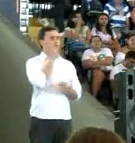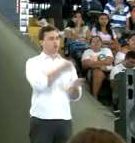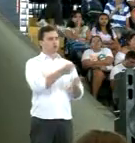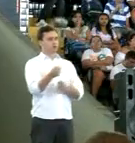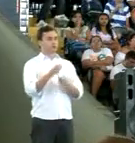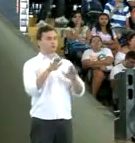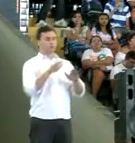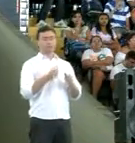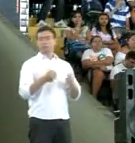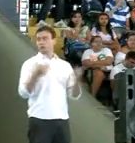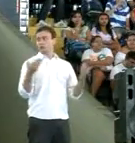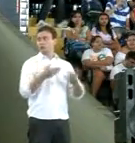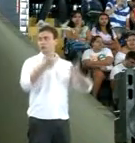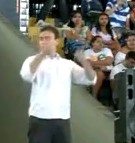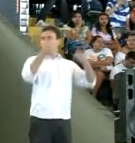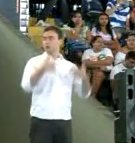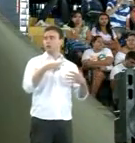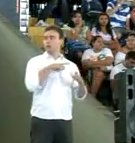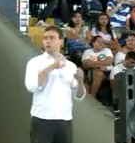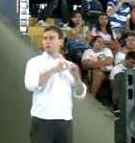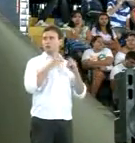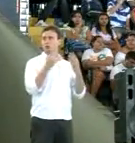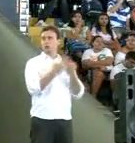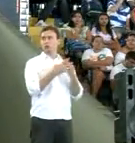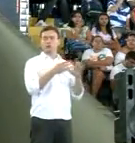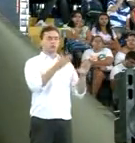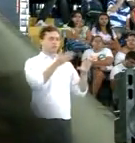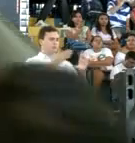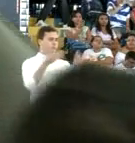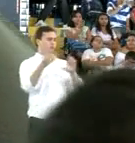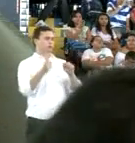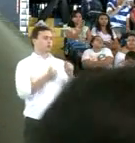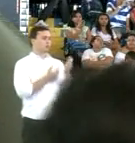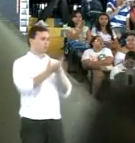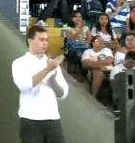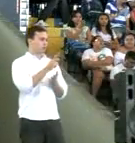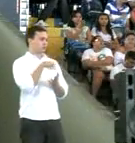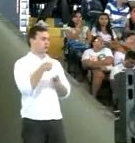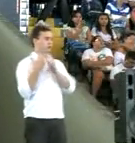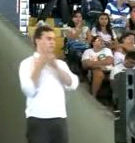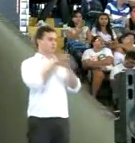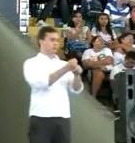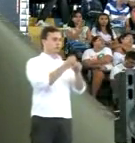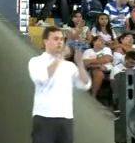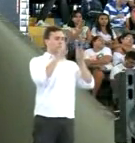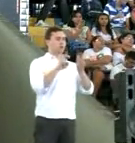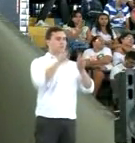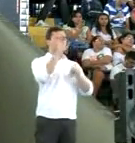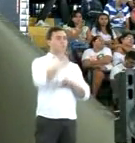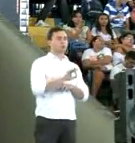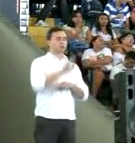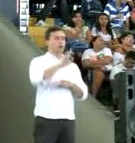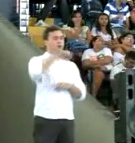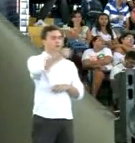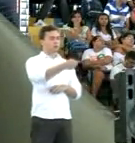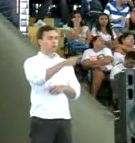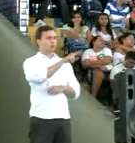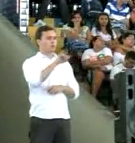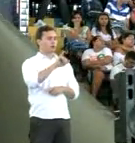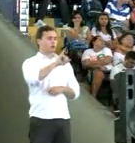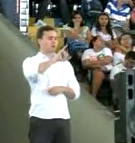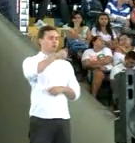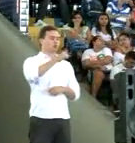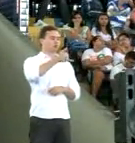discutir com vocês, trouxe aqui os slides. Vou começar com uma pequena revisãozinha de porcentagem, depois falar um pouco de